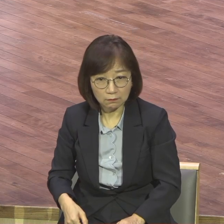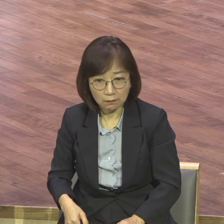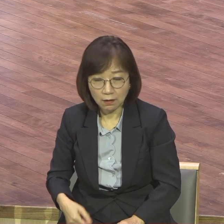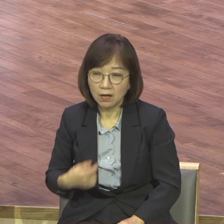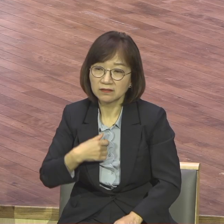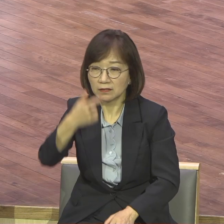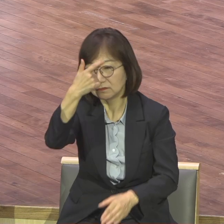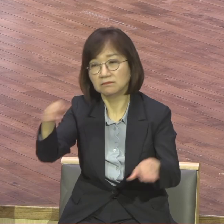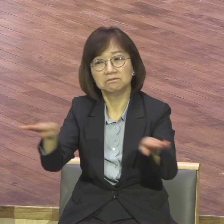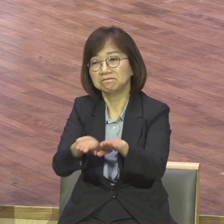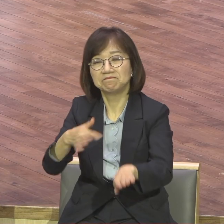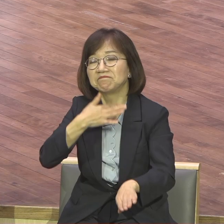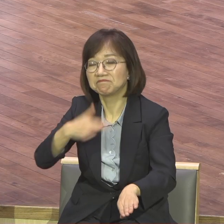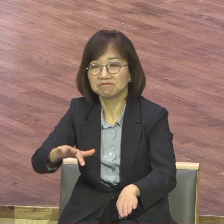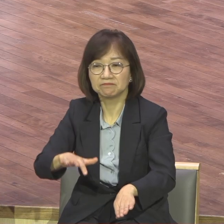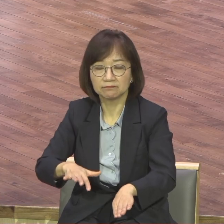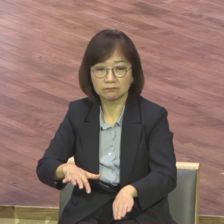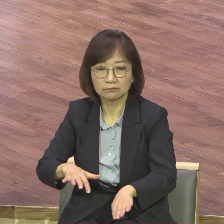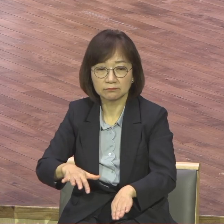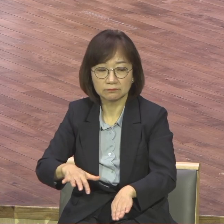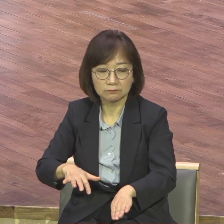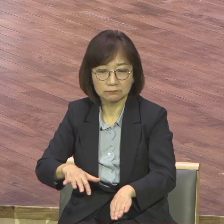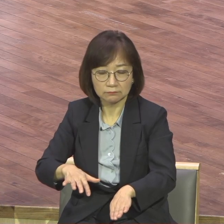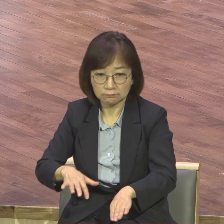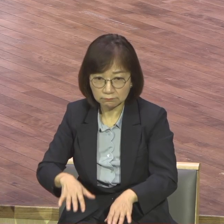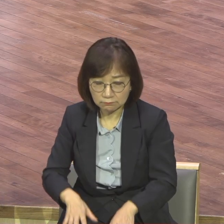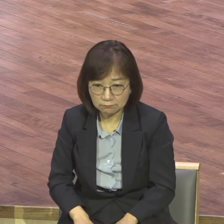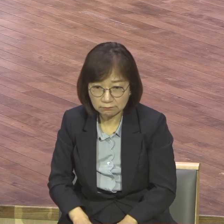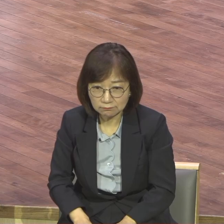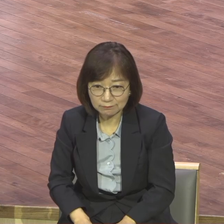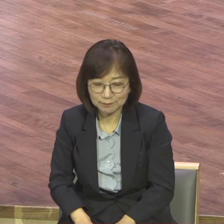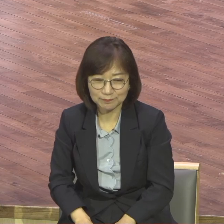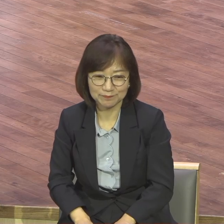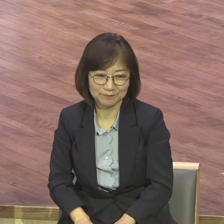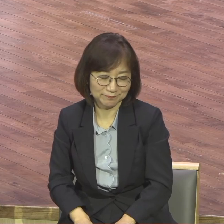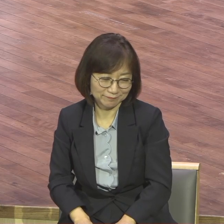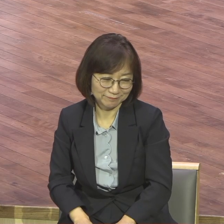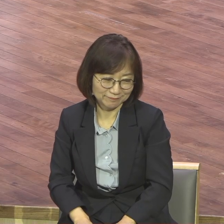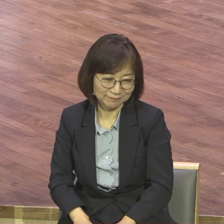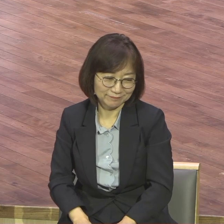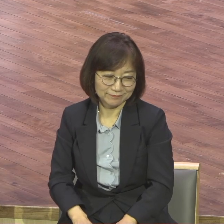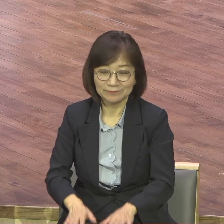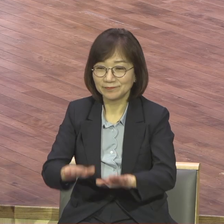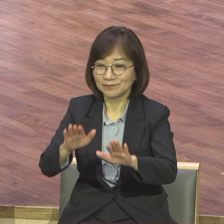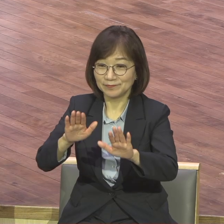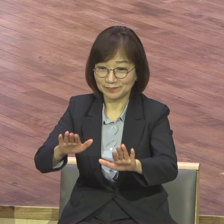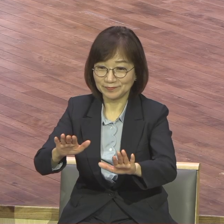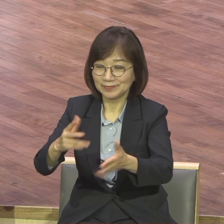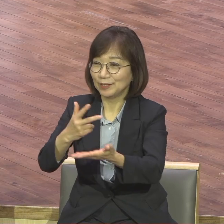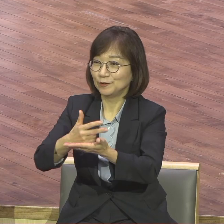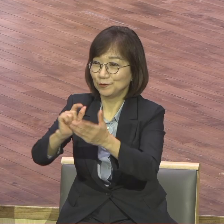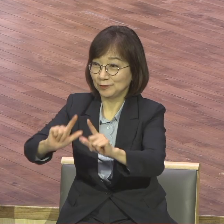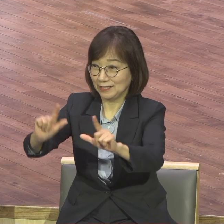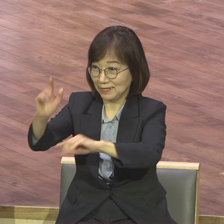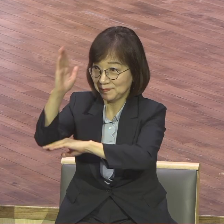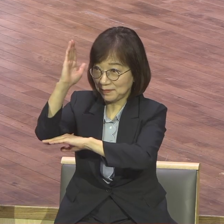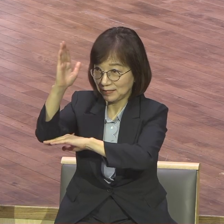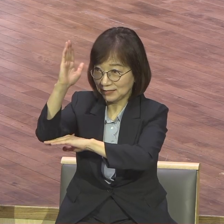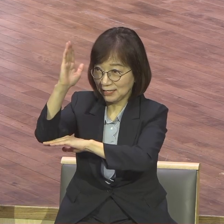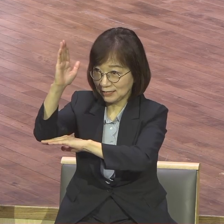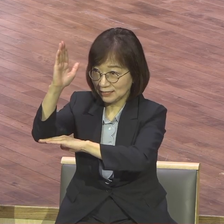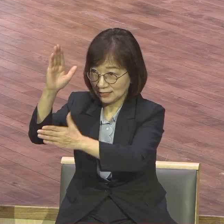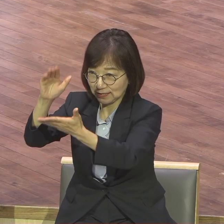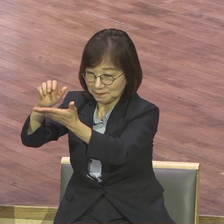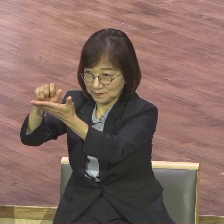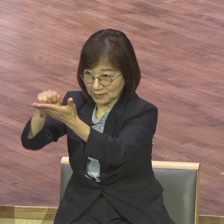번도 안 빠졌는데 강단에서 선포되는 말씀이 여러분 삶 속에 정말로 24되기